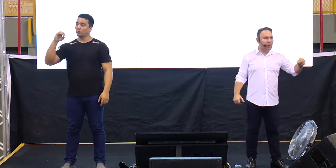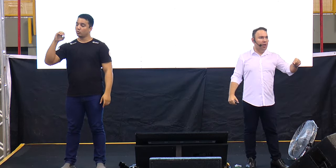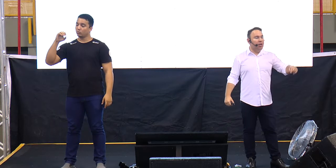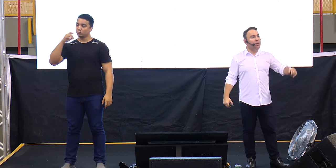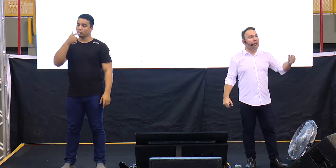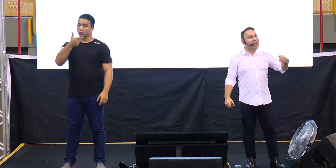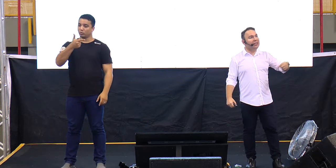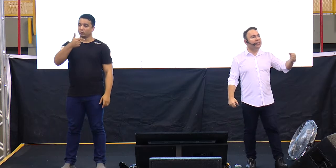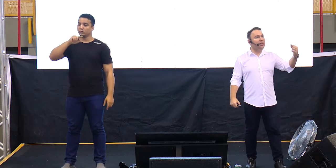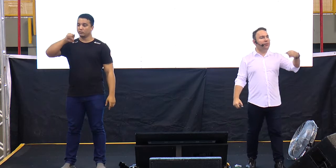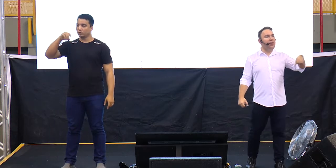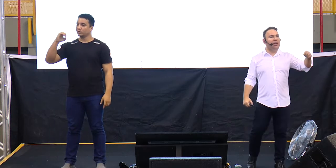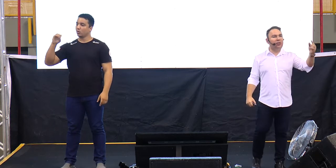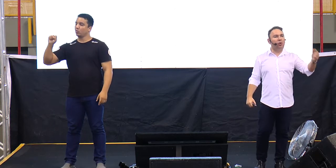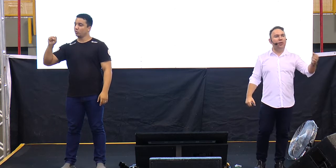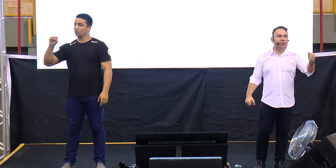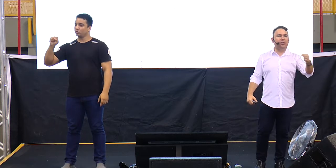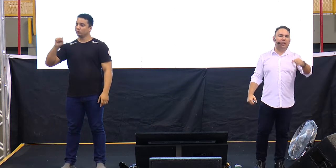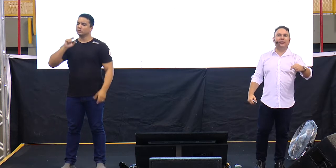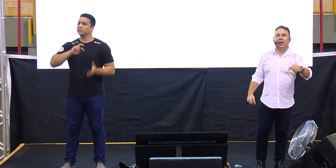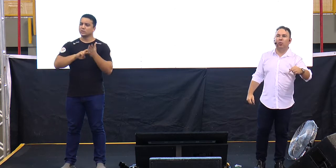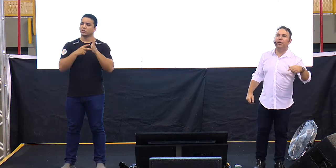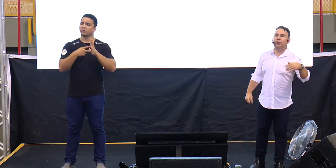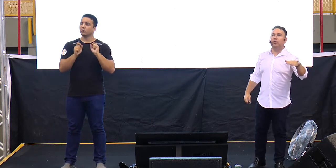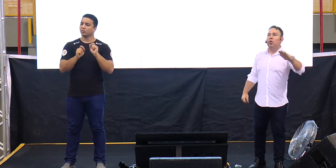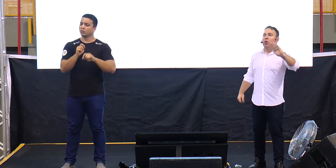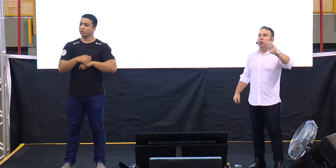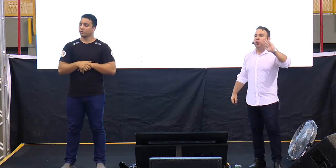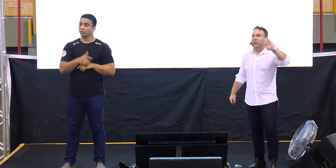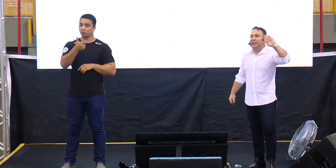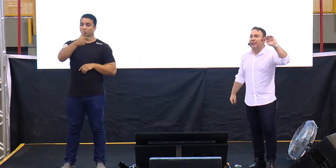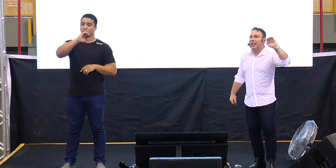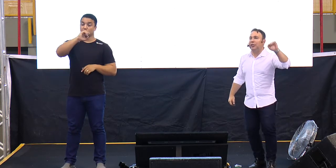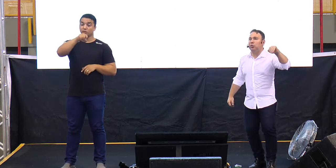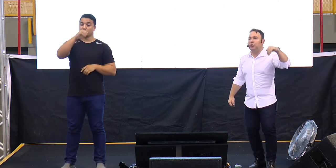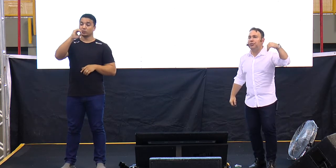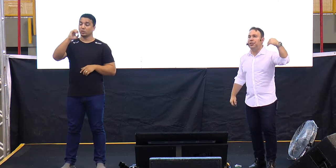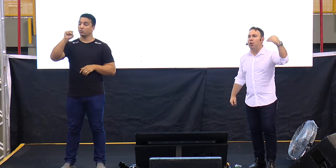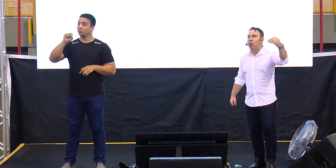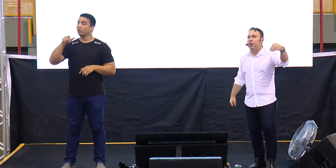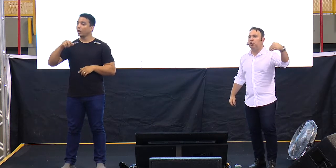2,08. E o que é que significa 2,08?